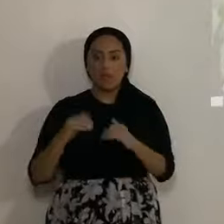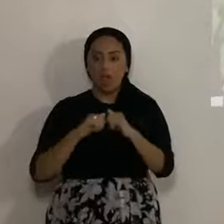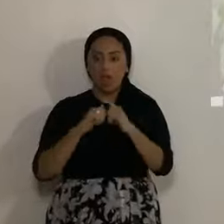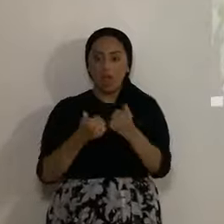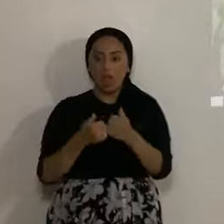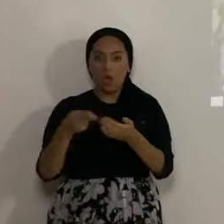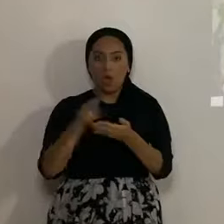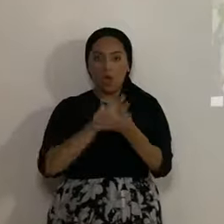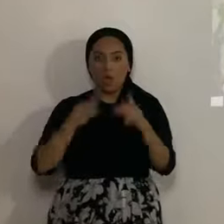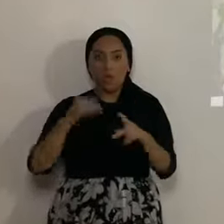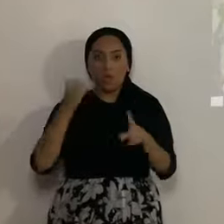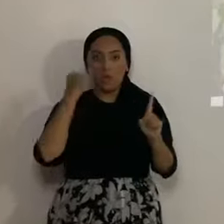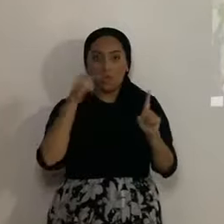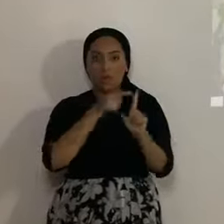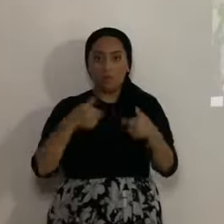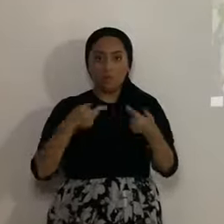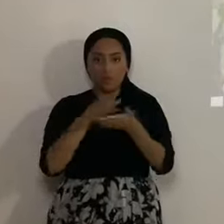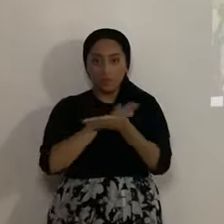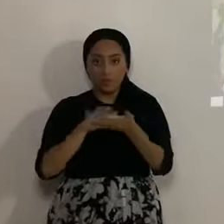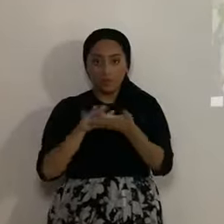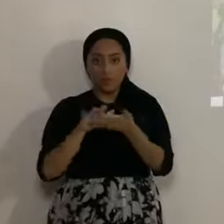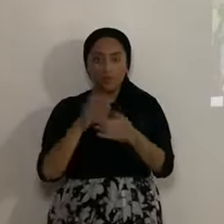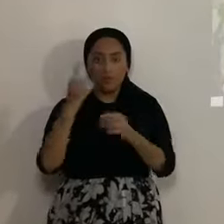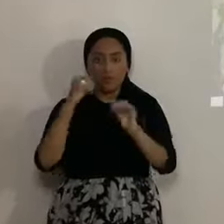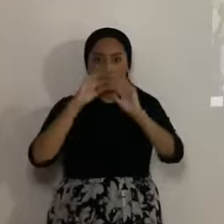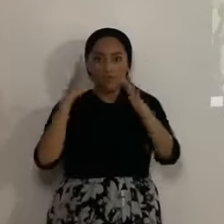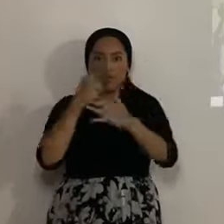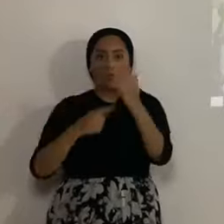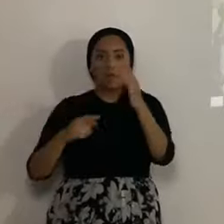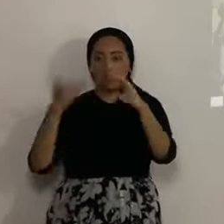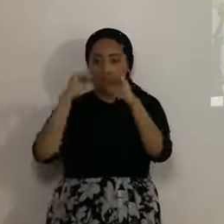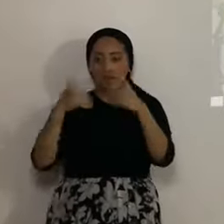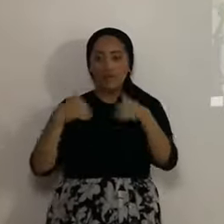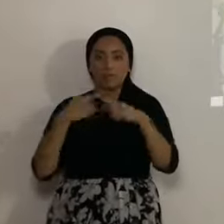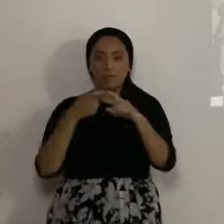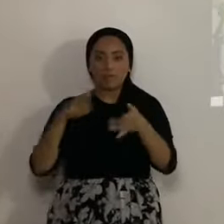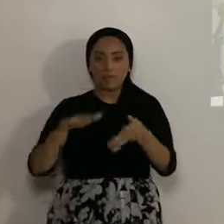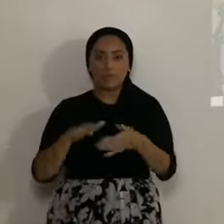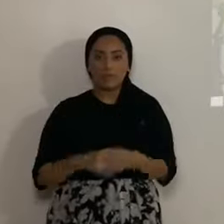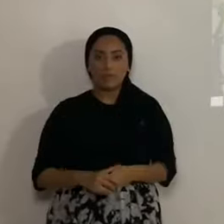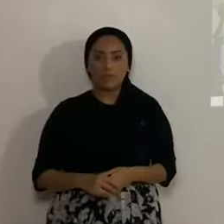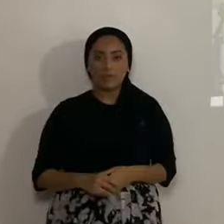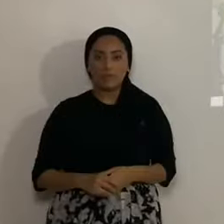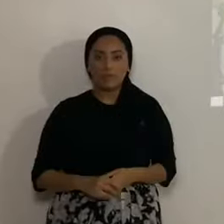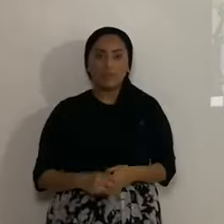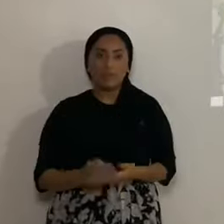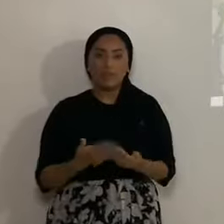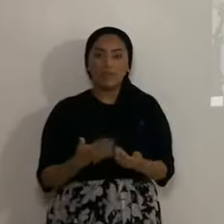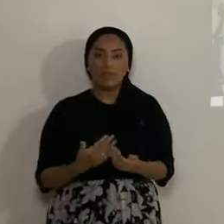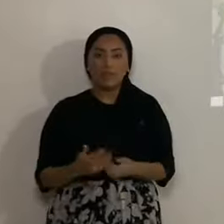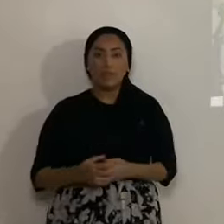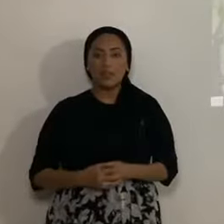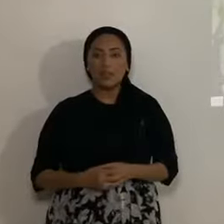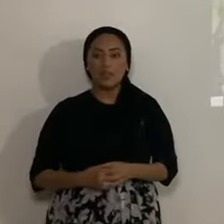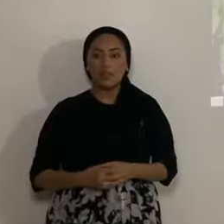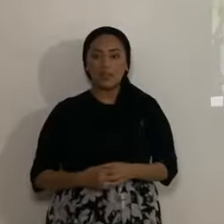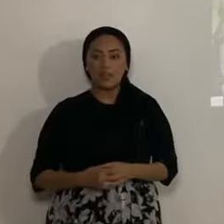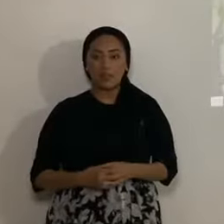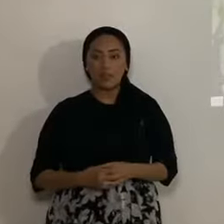el santo, si este es un santo, va a captar lo que traiga el mensajero de muerte. Tan sencillo, hermanos, miren,